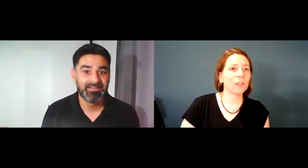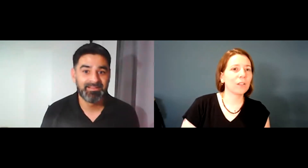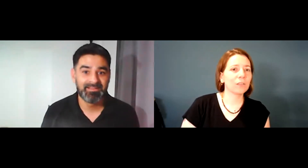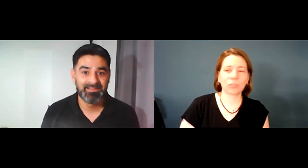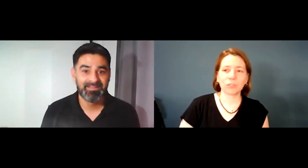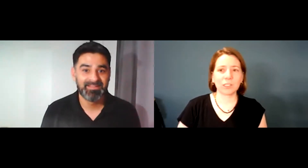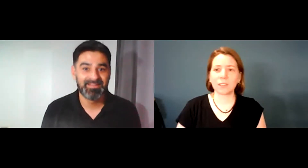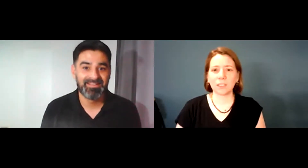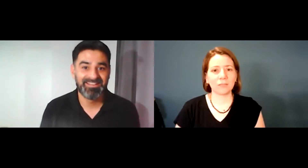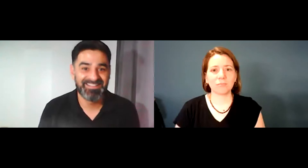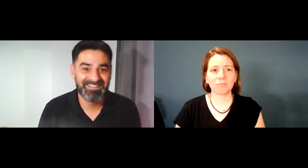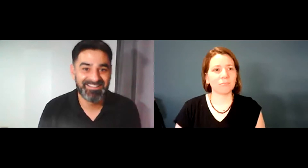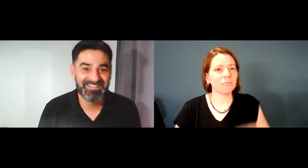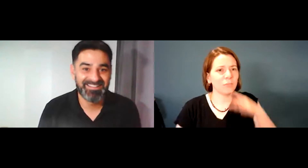Sandra. Sí. ¿Yo?